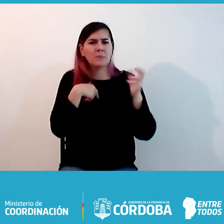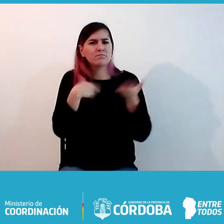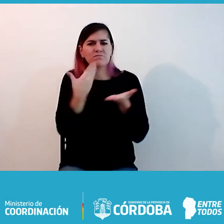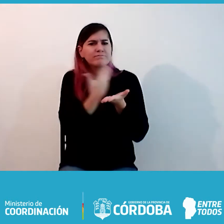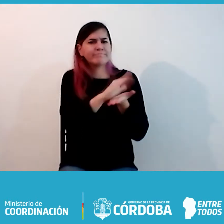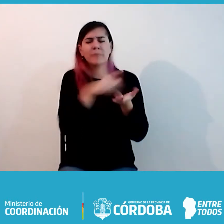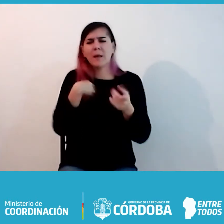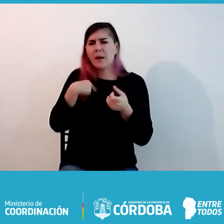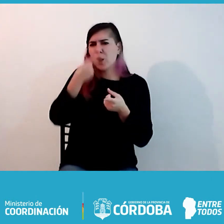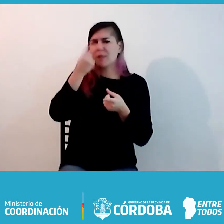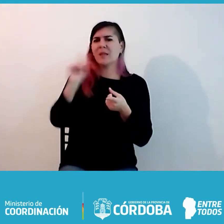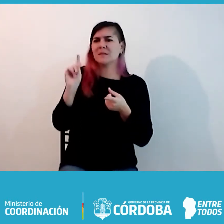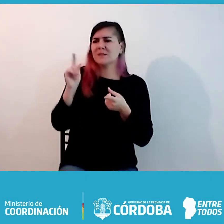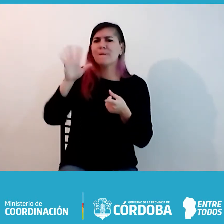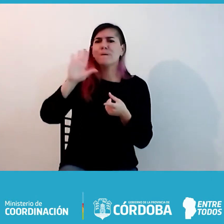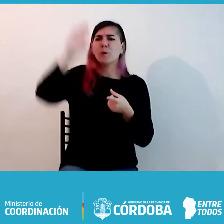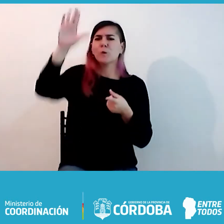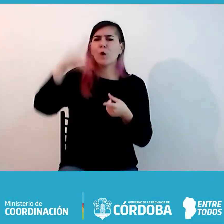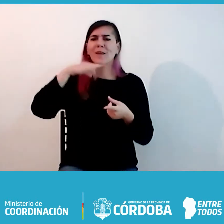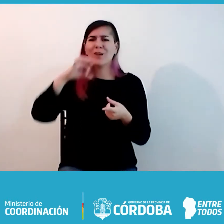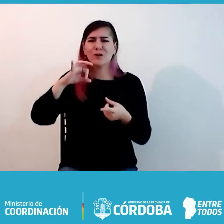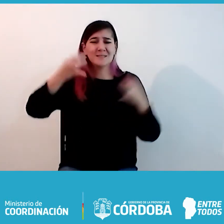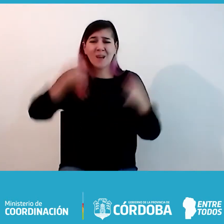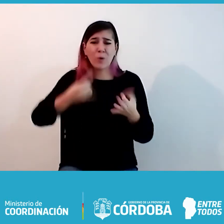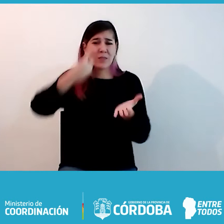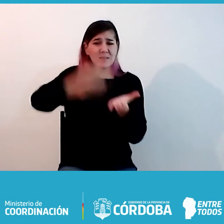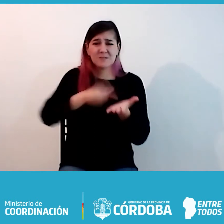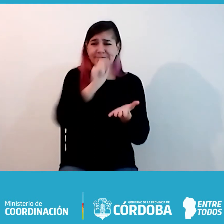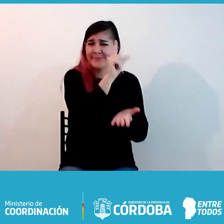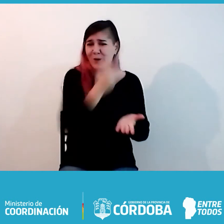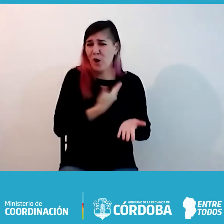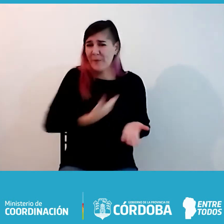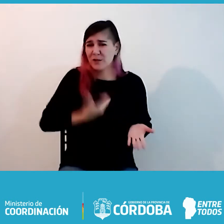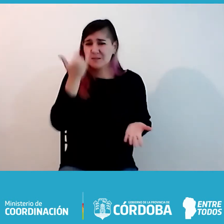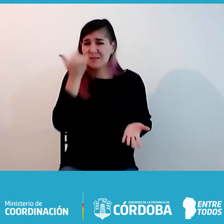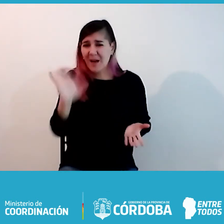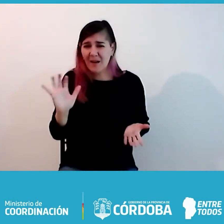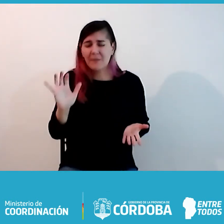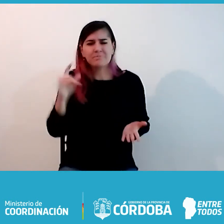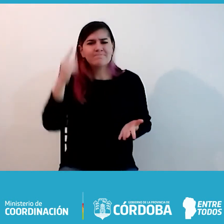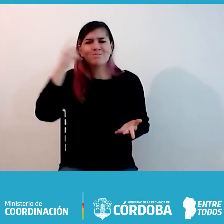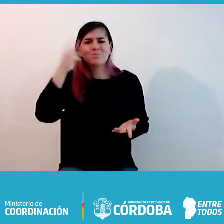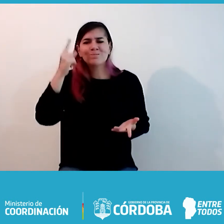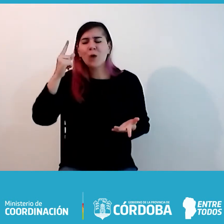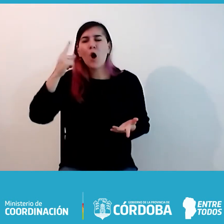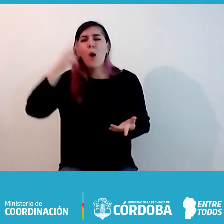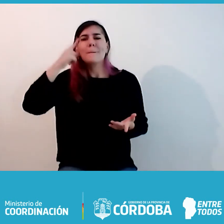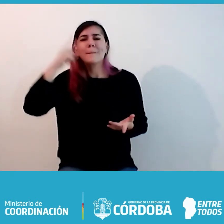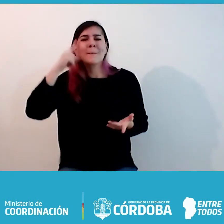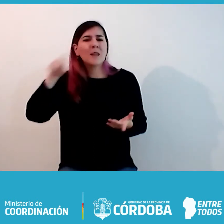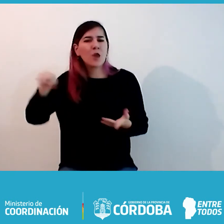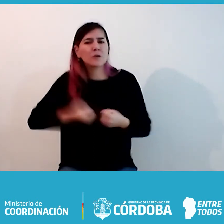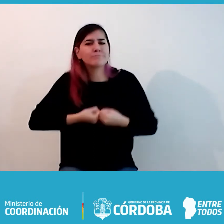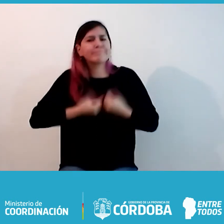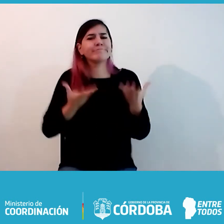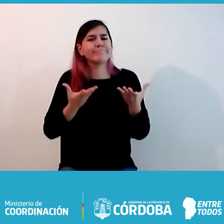hijos. Destaca que seguramente la decisión ya está tomada por parte del gobierno y que no se están teniendo en cuenta las opiniones vertidas en esta audiencia